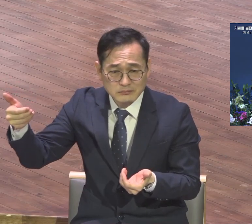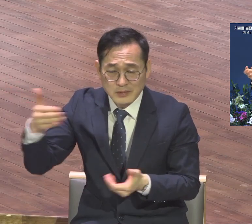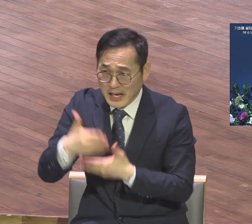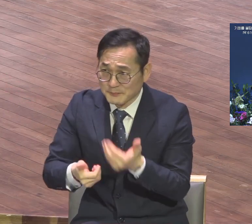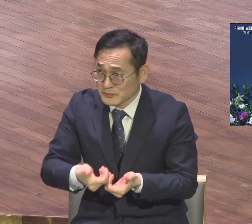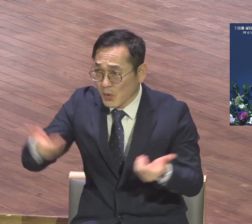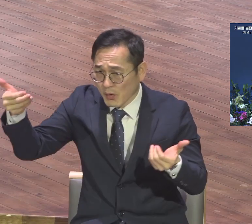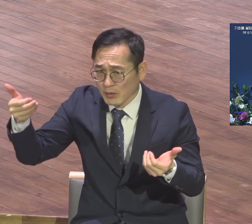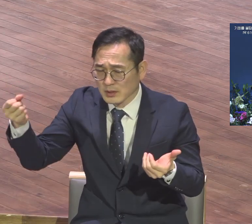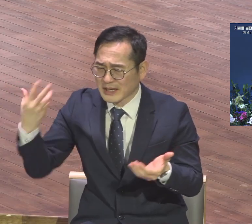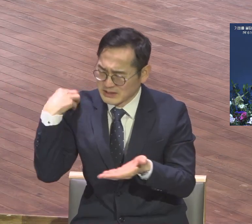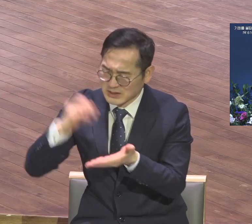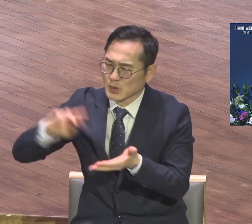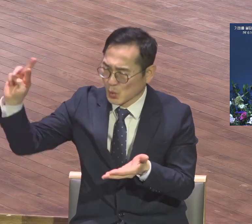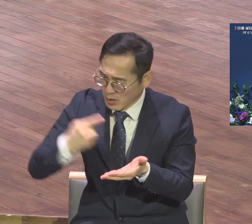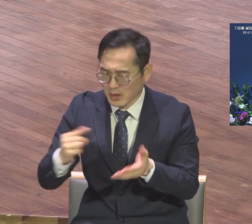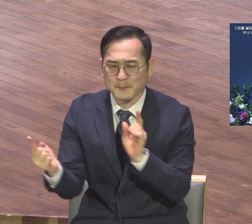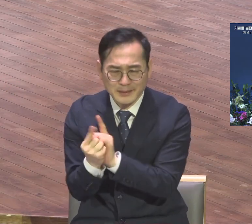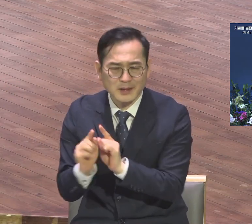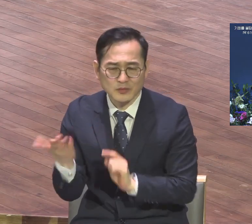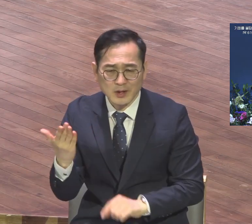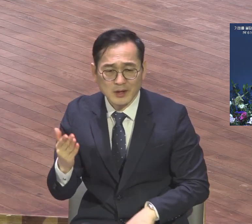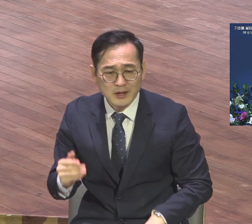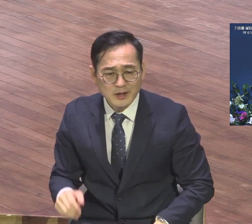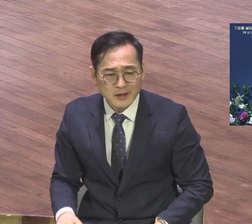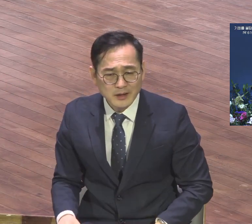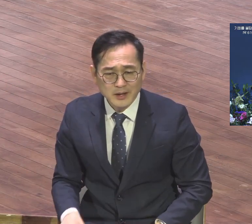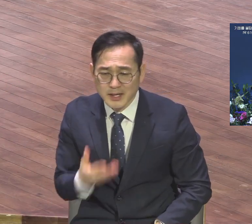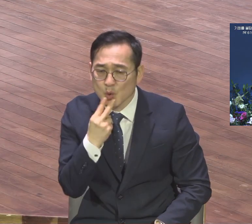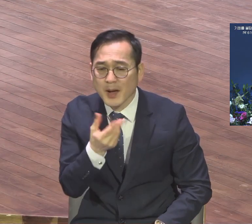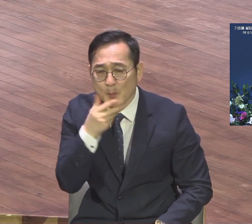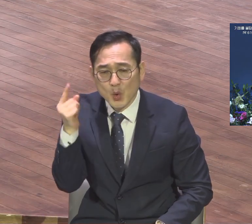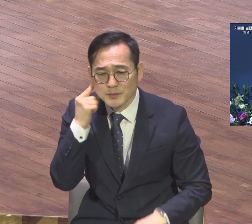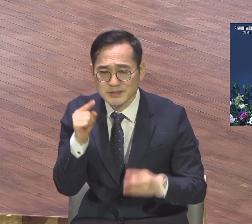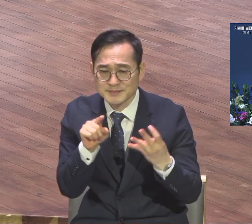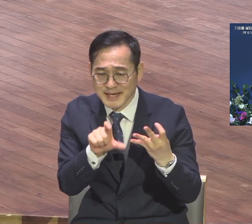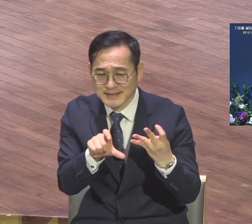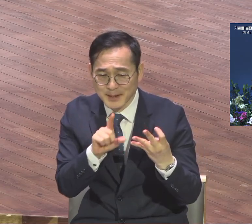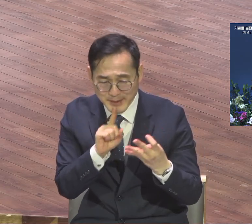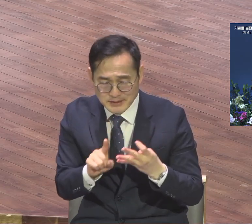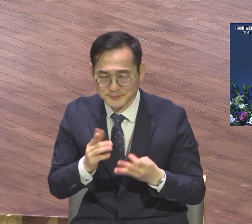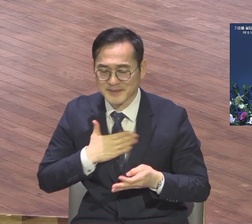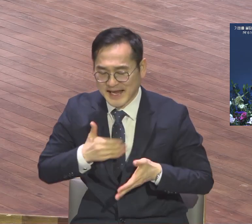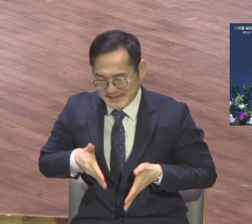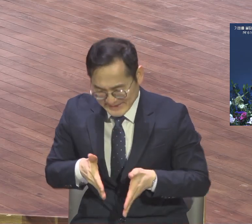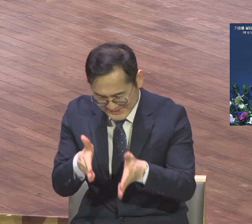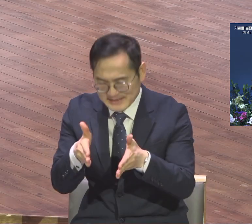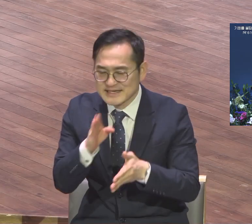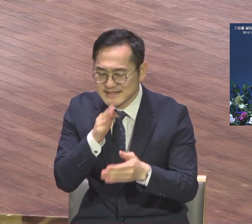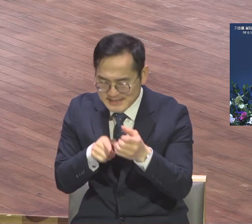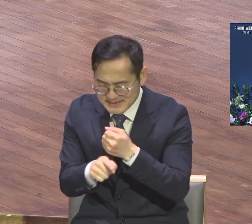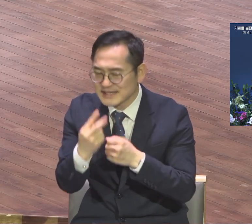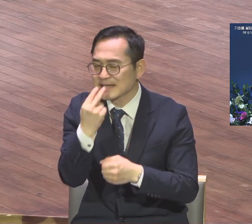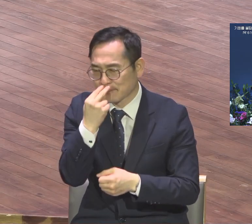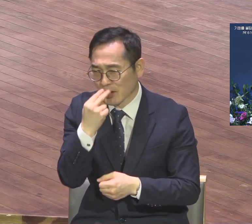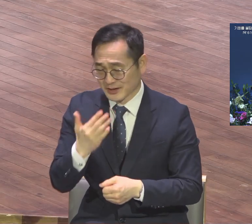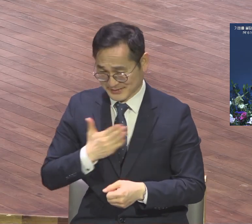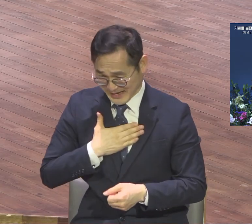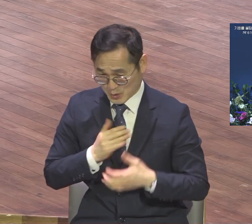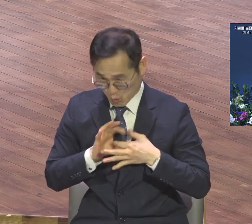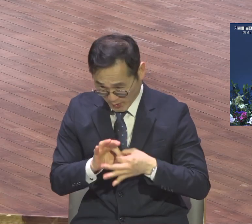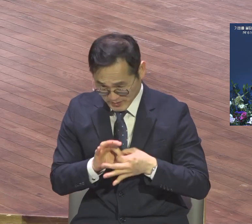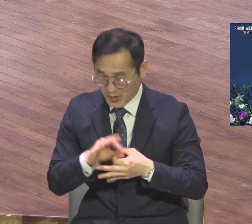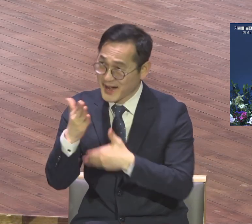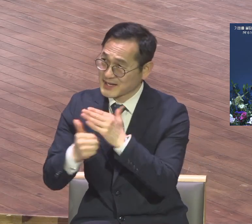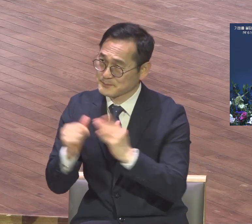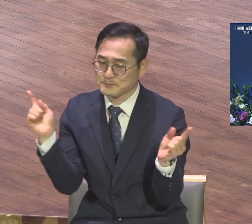떠났기 때문에 만나야 되는데 어떻게 만나느냐? 요한복음 14장 6절입니다. 내가 곧 길이요 진리요 생명이니 나로